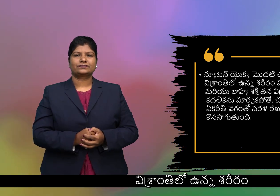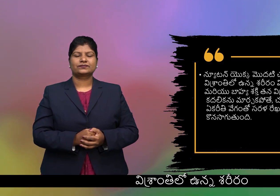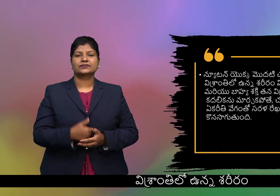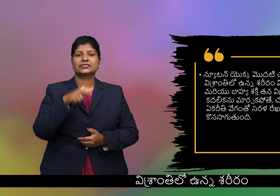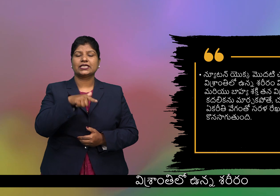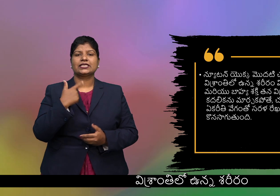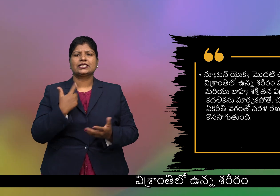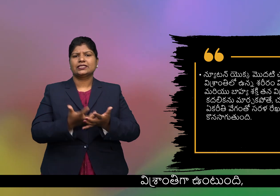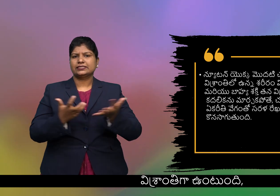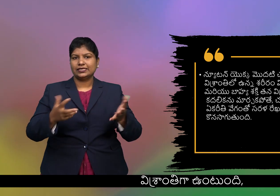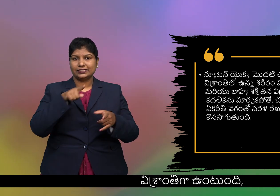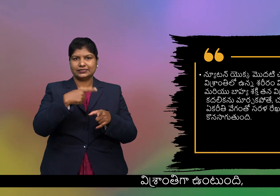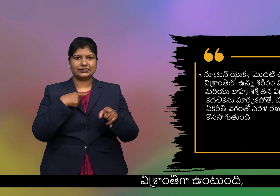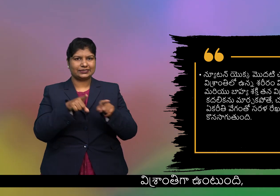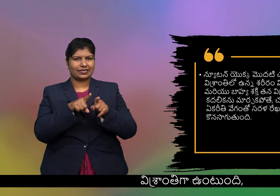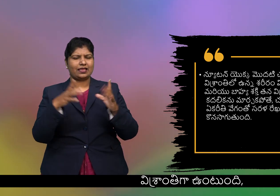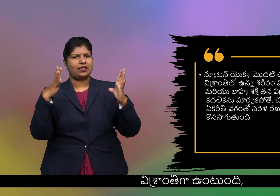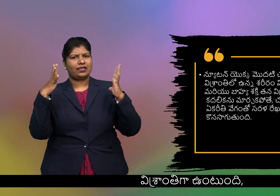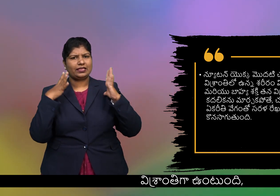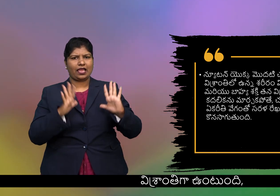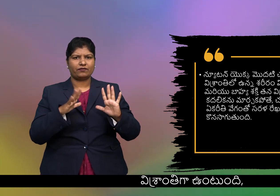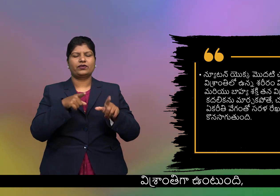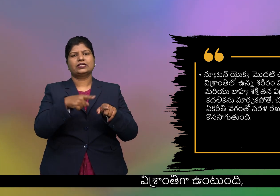విశ్రాంతిలో ఉన్న శరీరం విశ్రాంతిగా ఉంటుంది